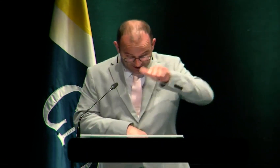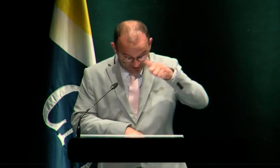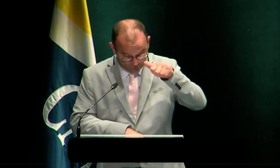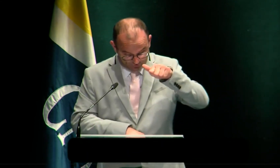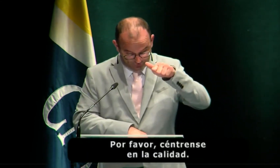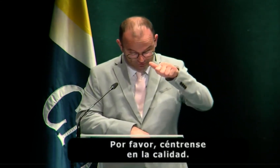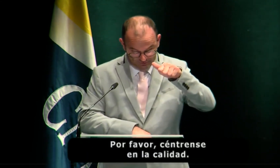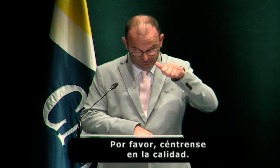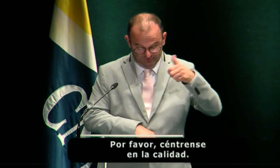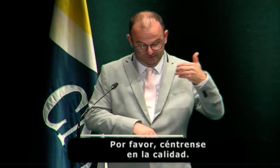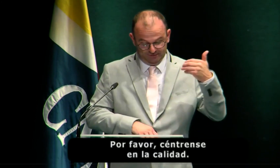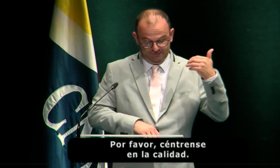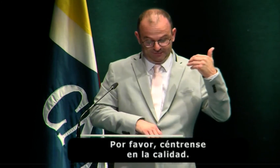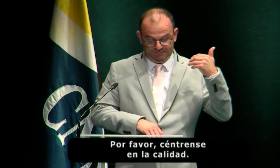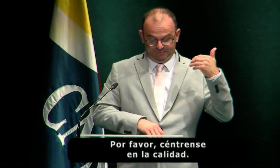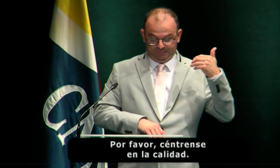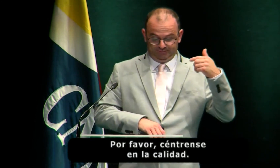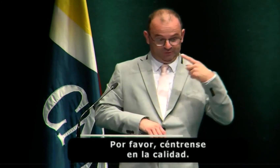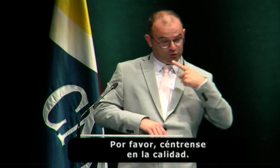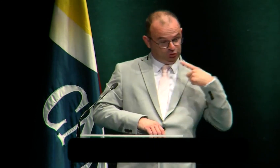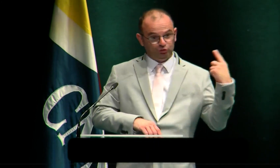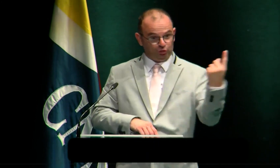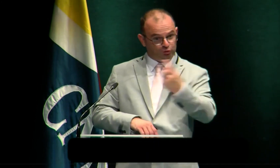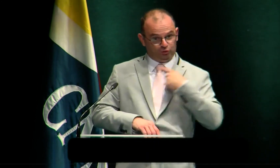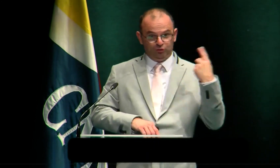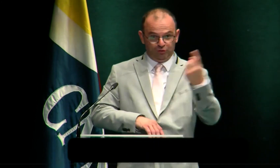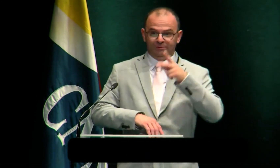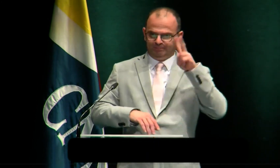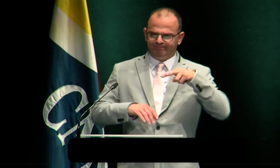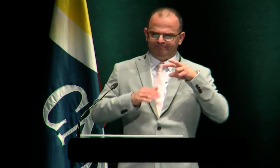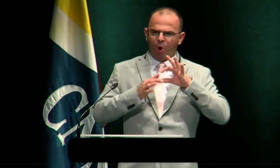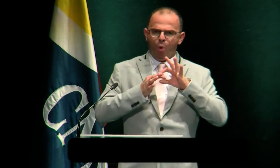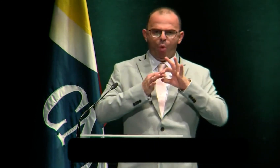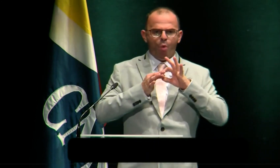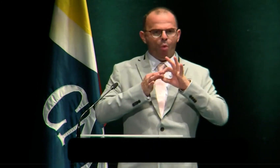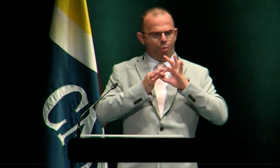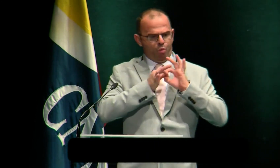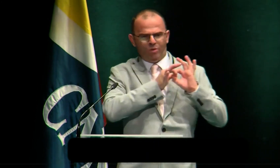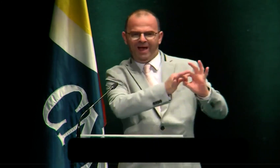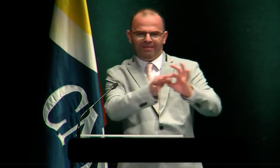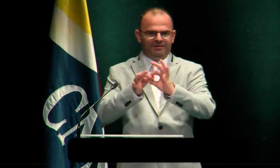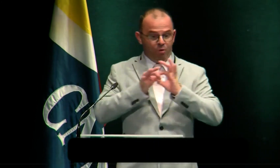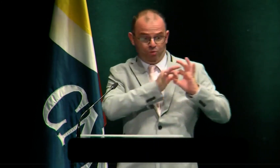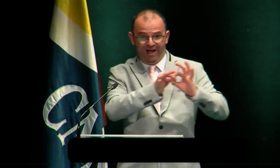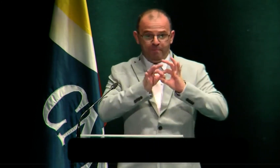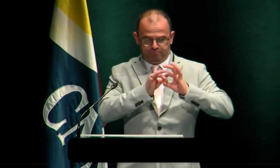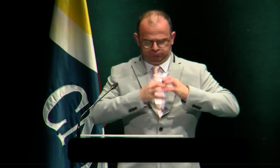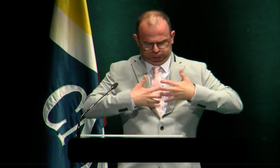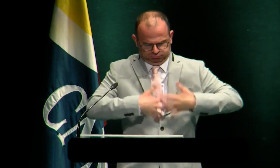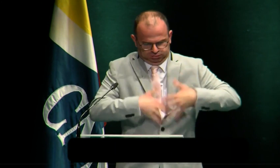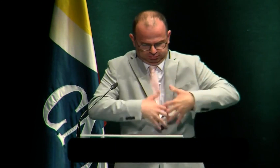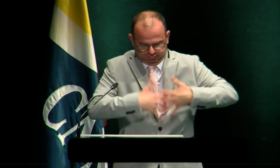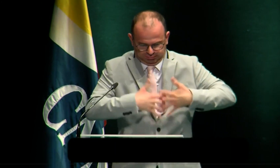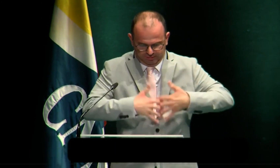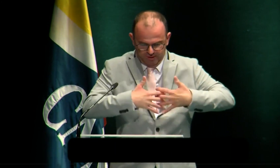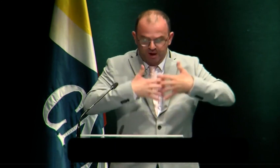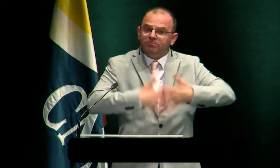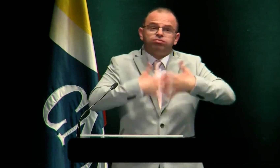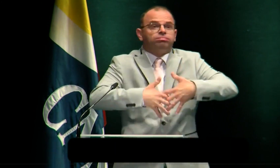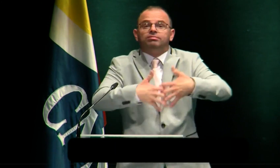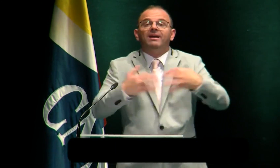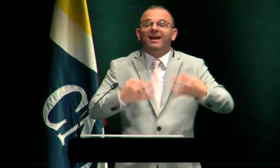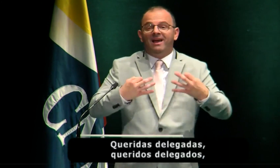Queridas delegadas, queridos delegados, queridos todos y todas, la